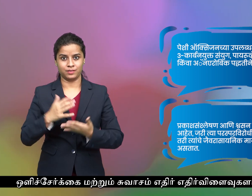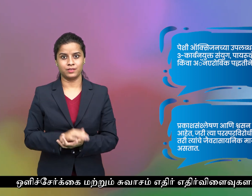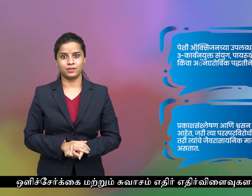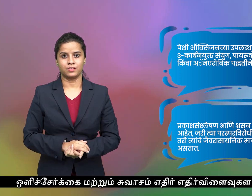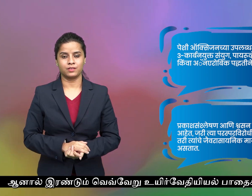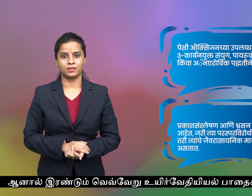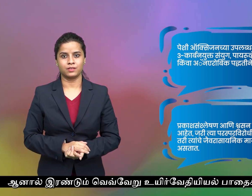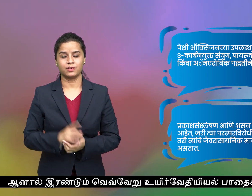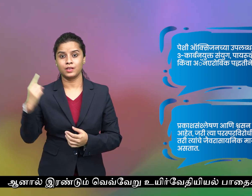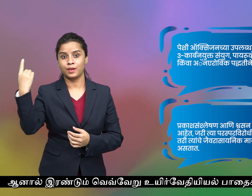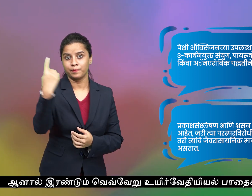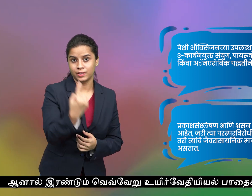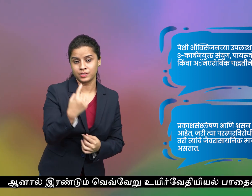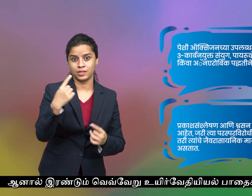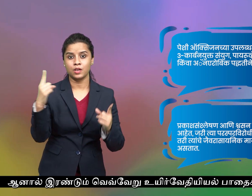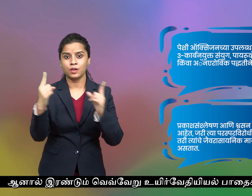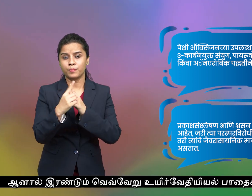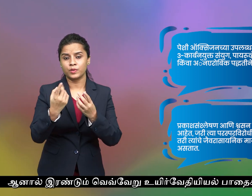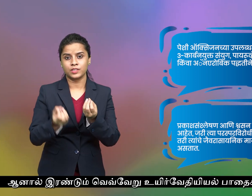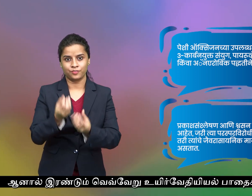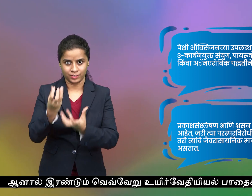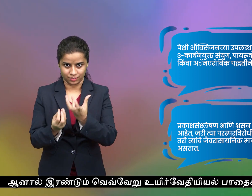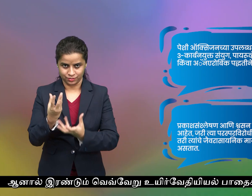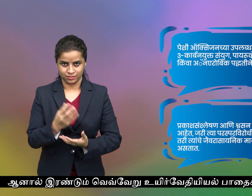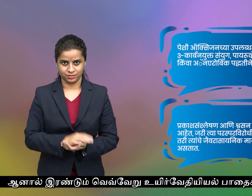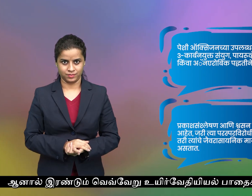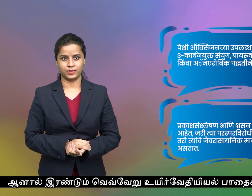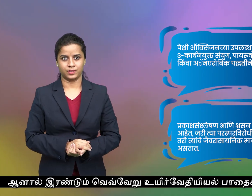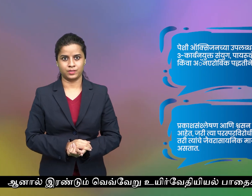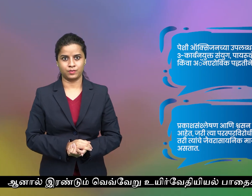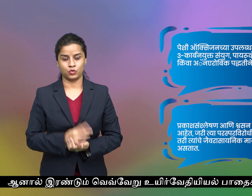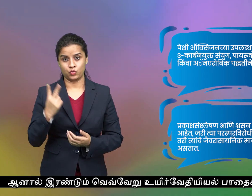தோன்றுகின்றன, ஆனால் இரண்டும் வெவ்வேறு உயிர் வேதியியல் பாதைகளை கொண்டுள்ளன.